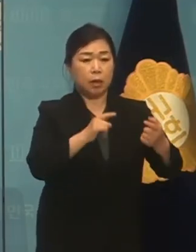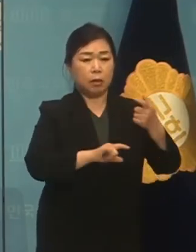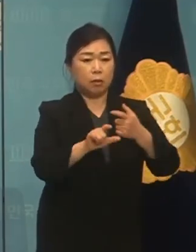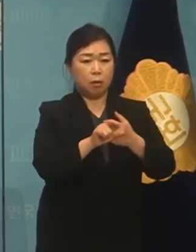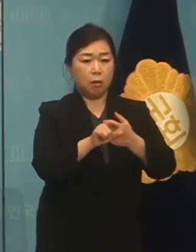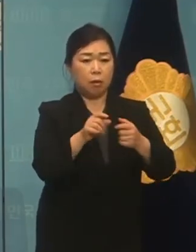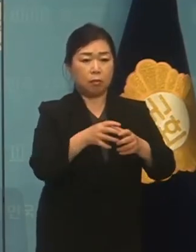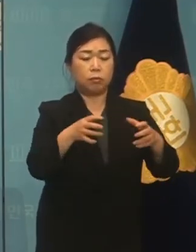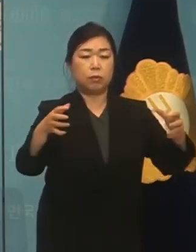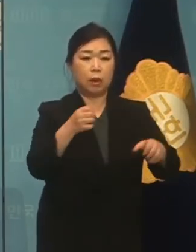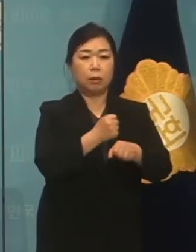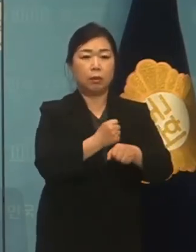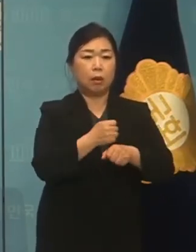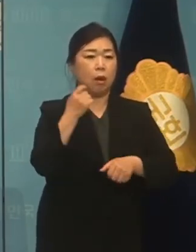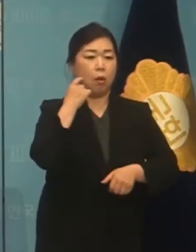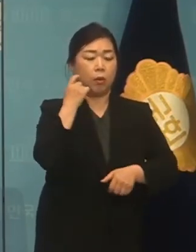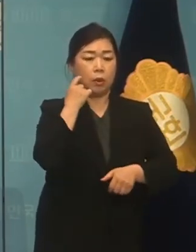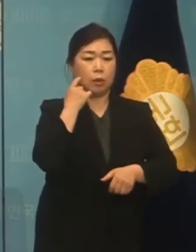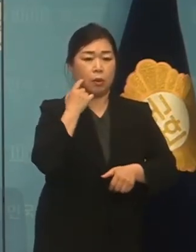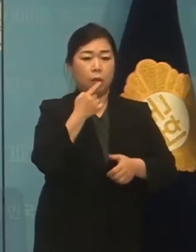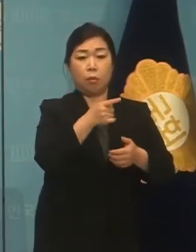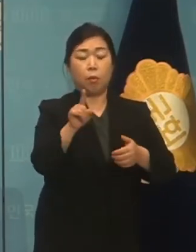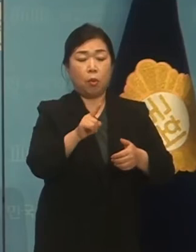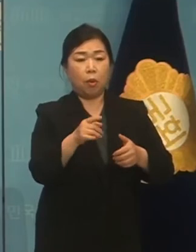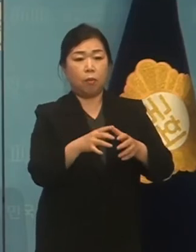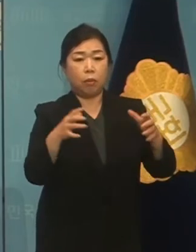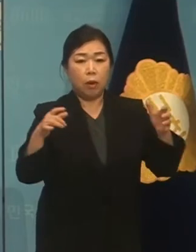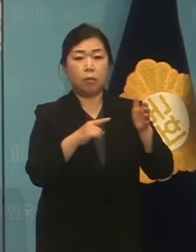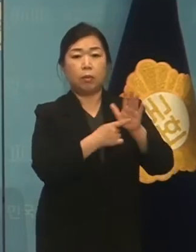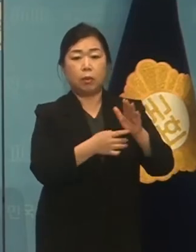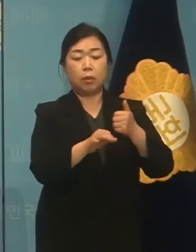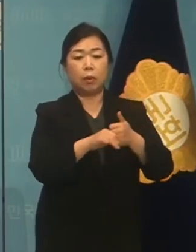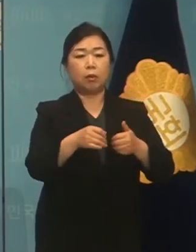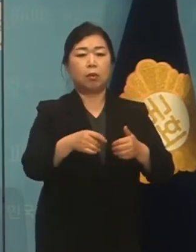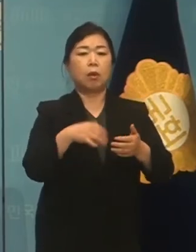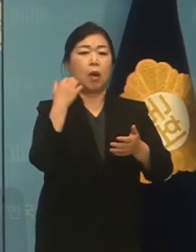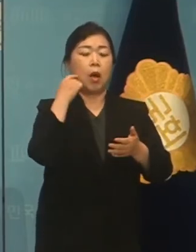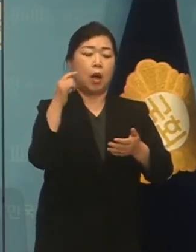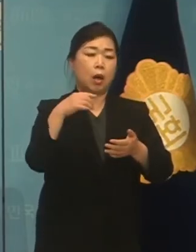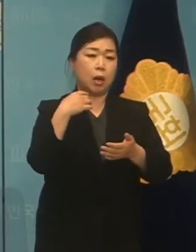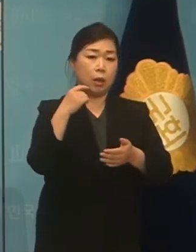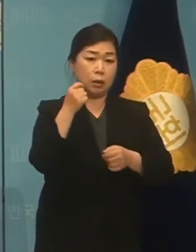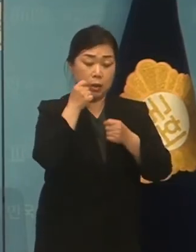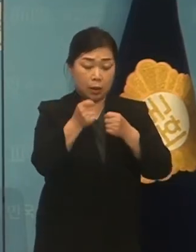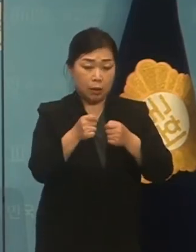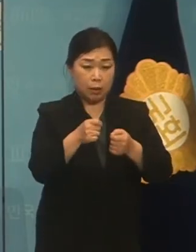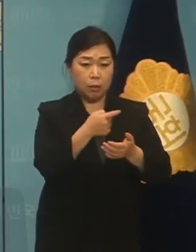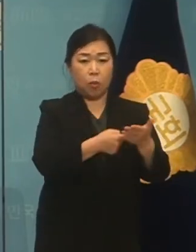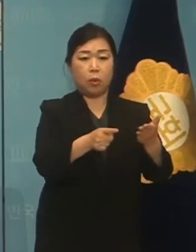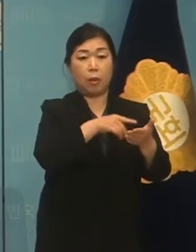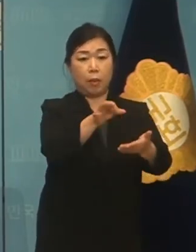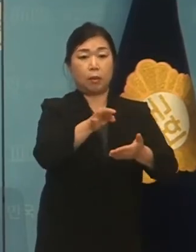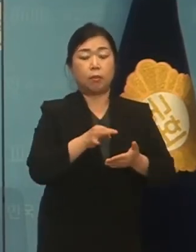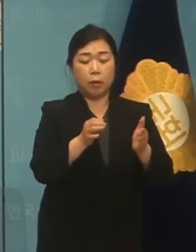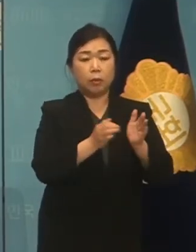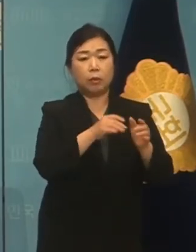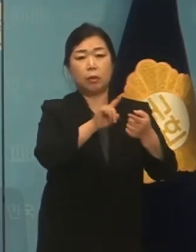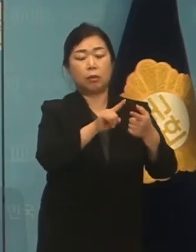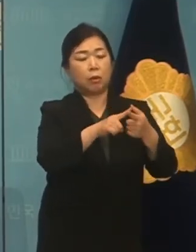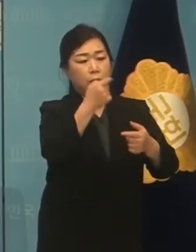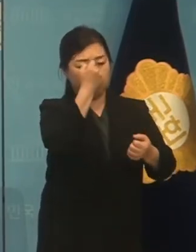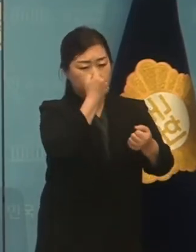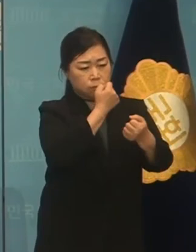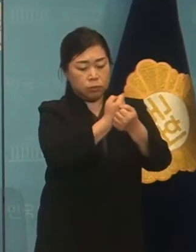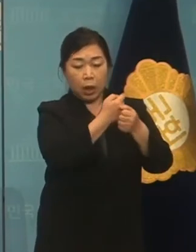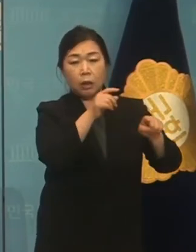지장물 보상을 받은 것이 드러났습니다. 하다하다 나무 보루스까지 속여 보상을 받아내는 파렴치함에 그저 혀를